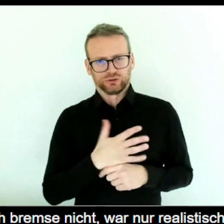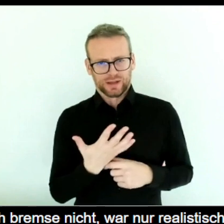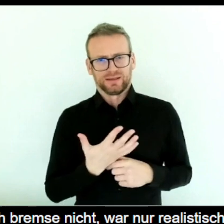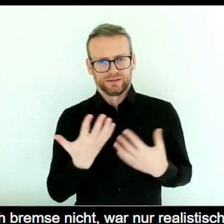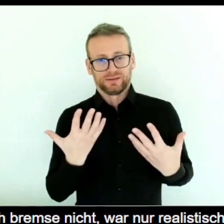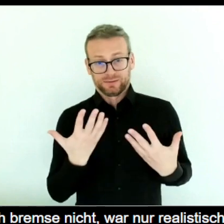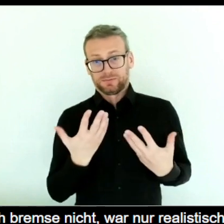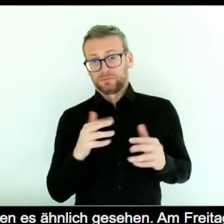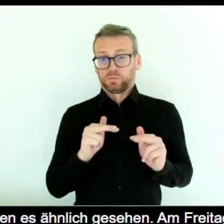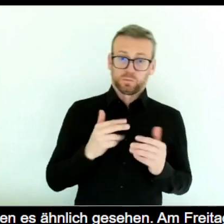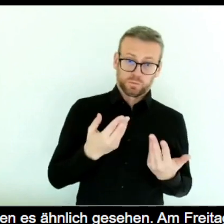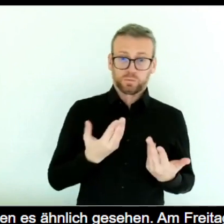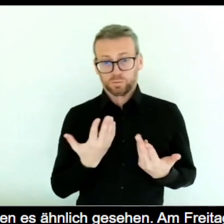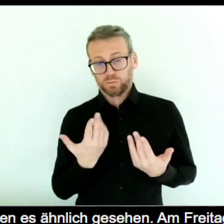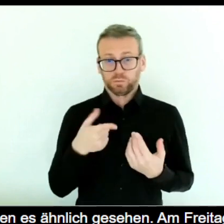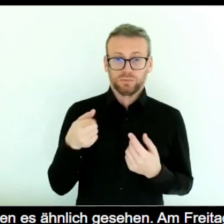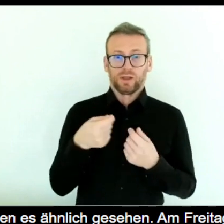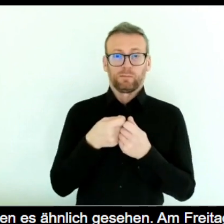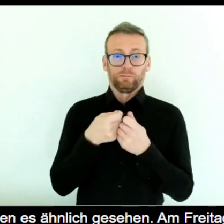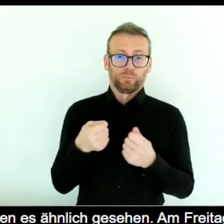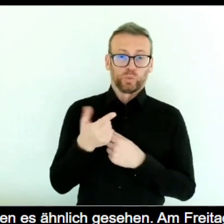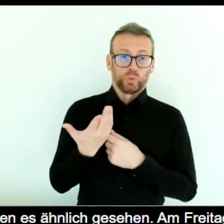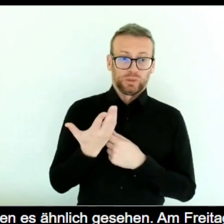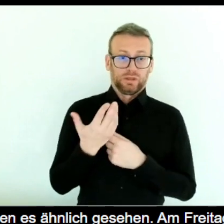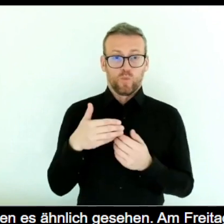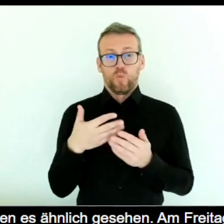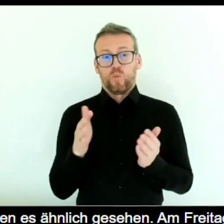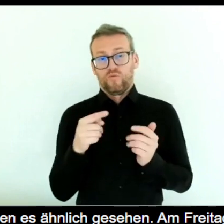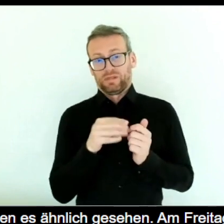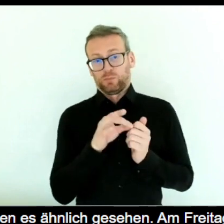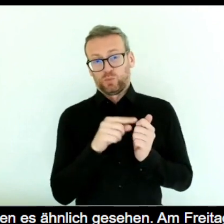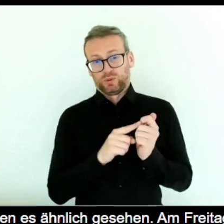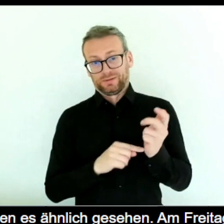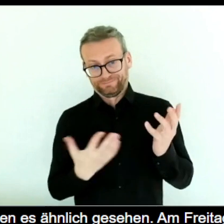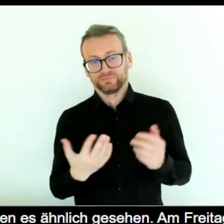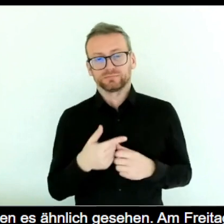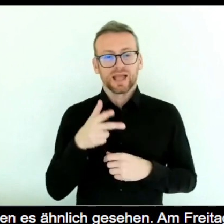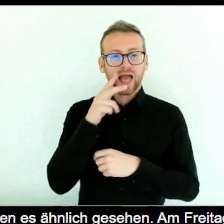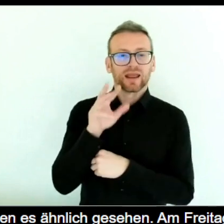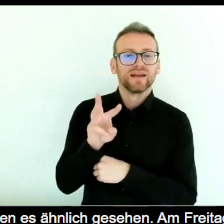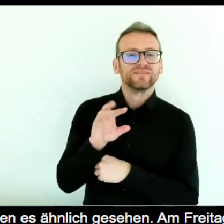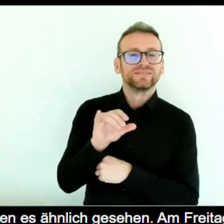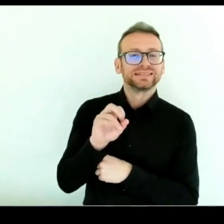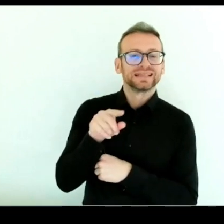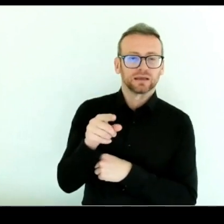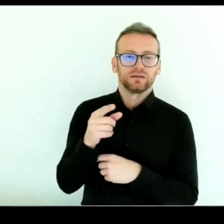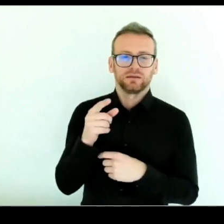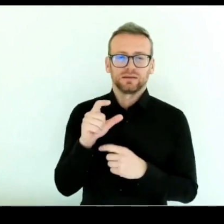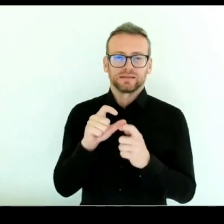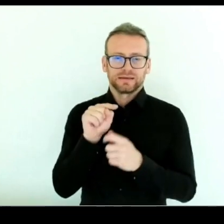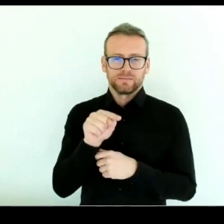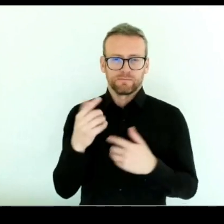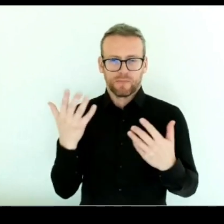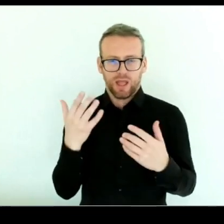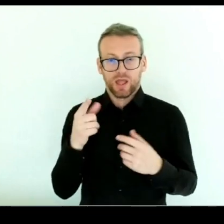Das Ticket darf es zur Einführung nicht nur digital geben. Längst nicht alle Menschen haben ein Smartphone. Das gilt auch für Ältere als auch